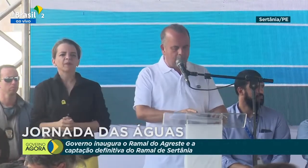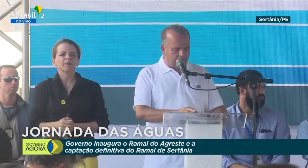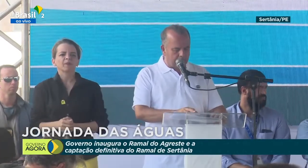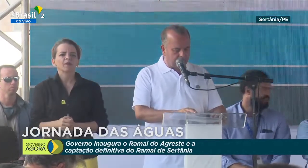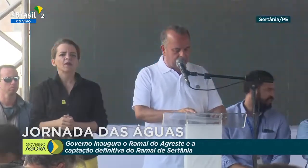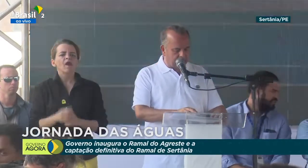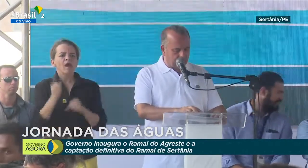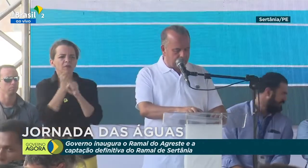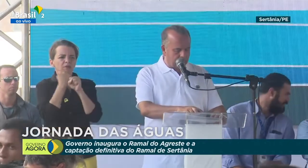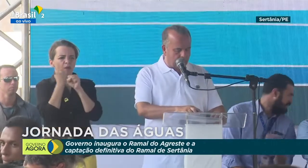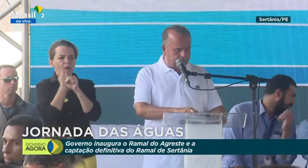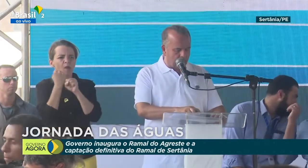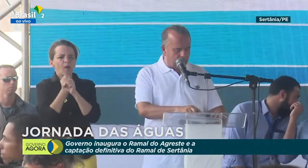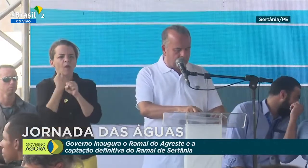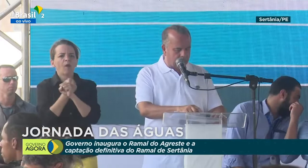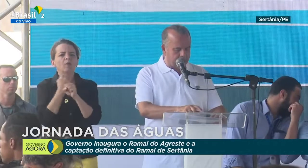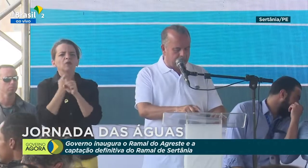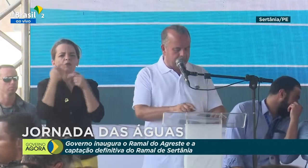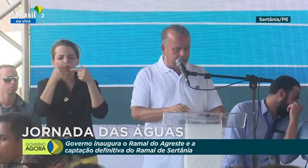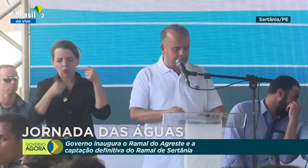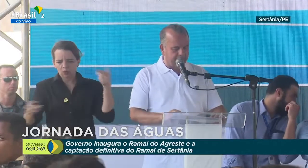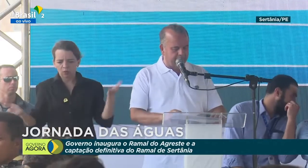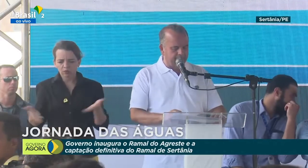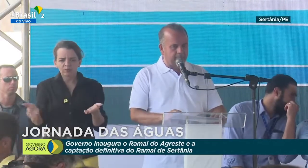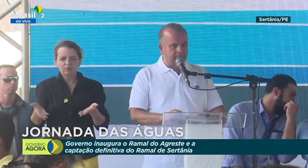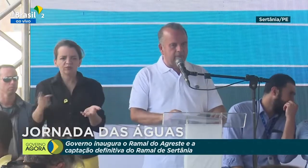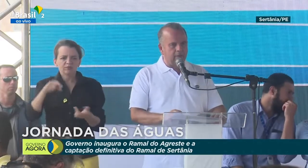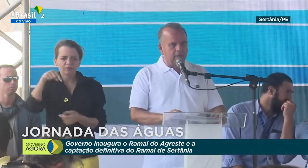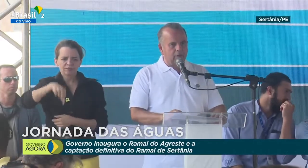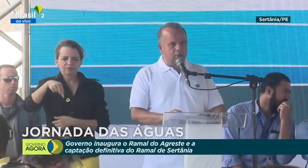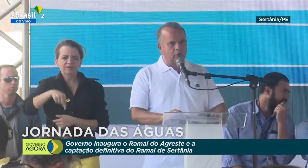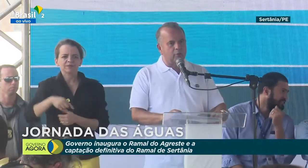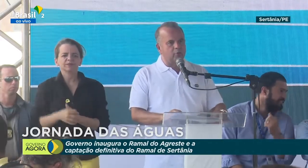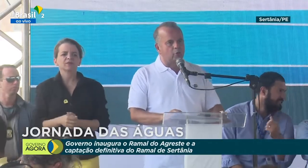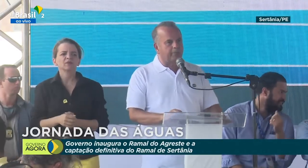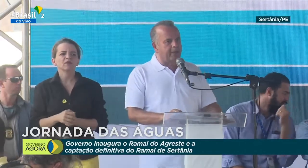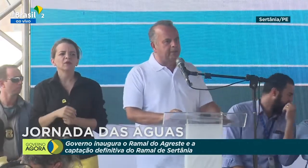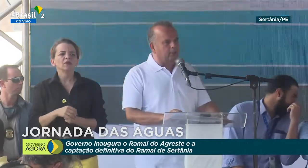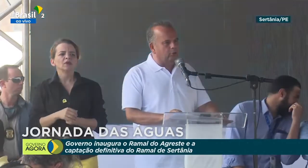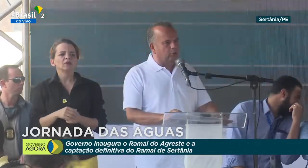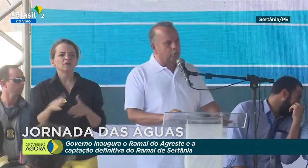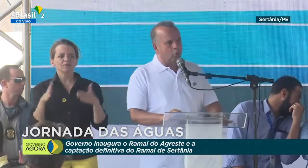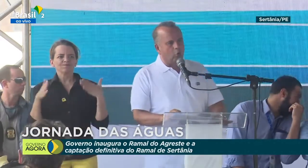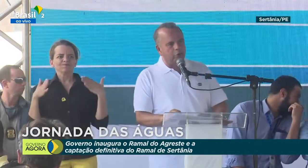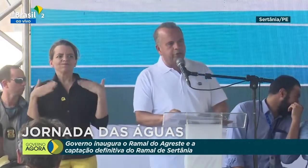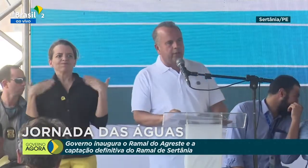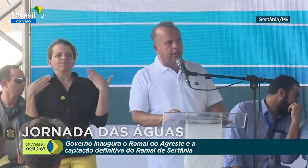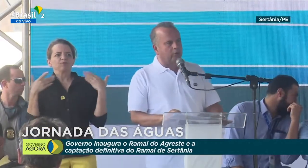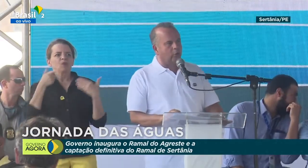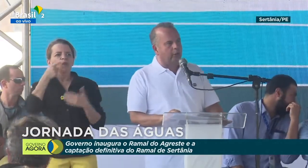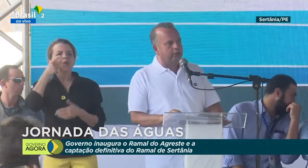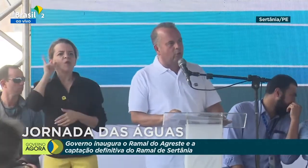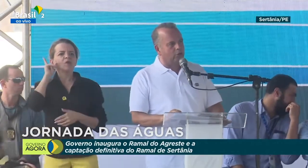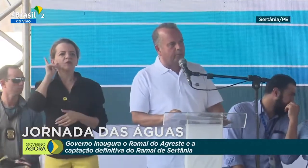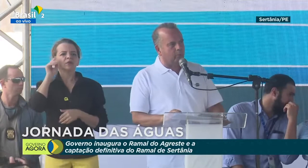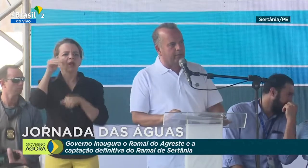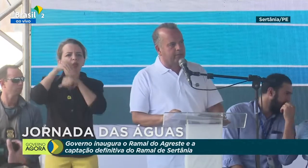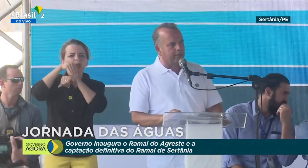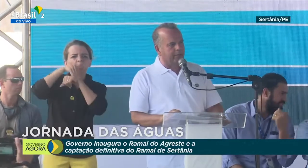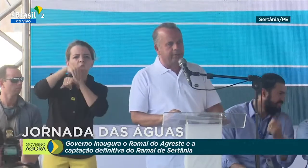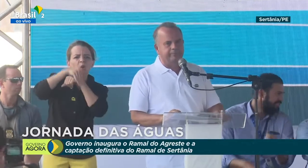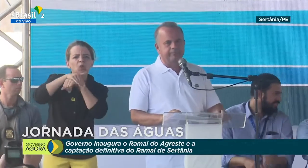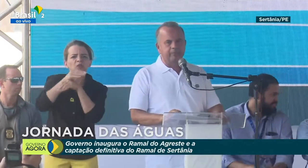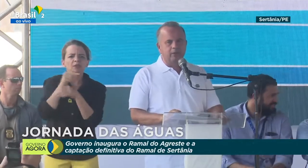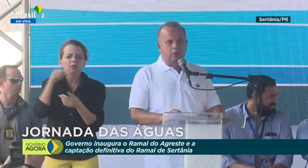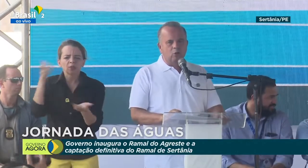Essa obra, meus amigos, que nós inauguramos hoje aqui, nós fomos surpreendidos ontem à noite e hoje, para o começo